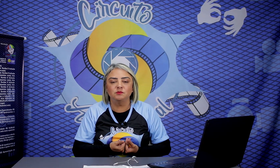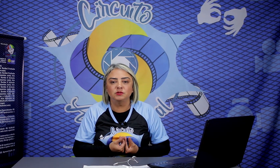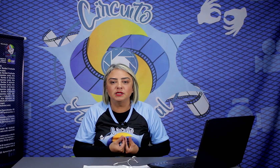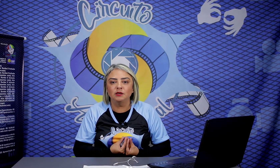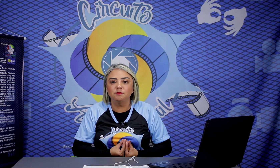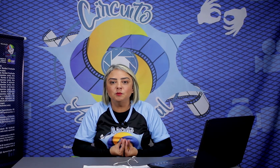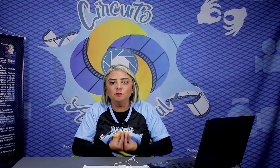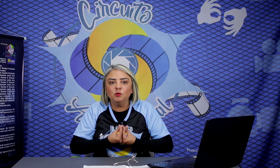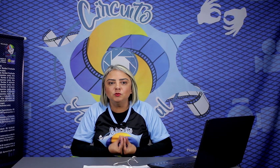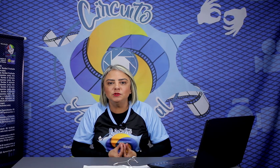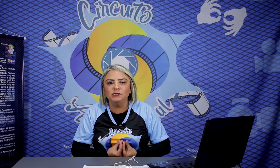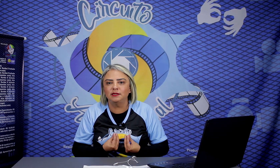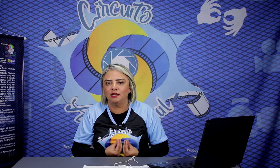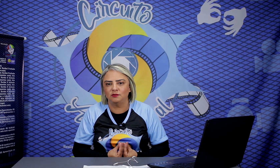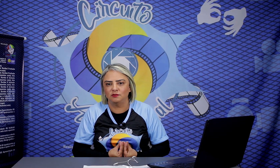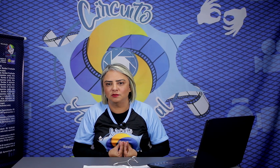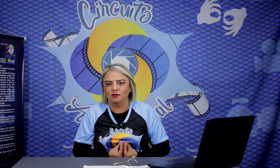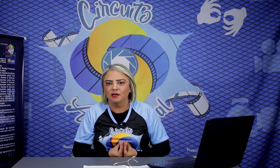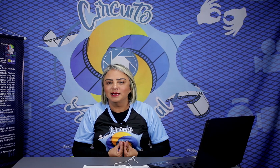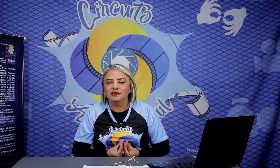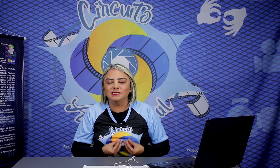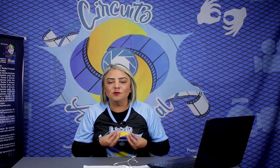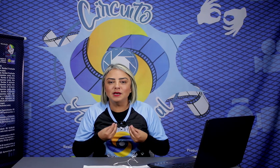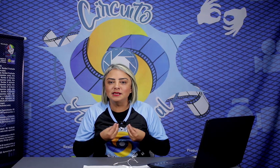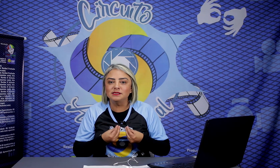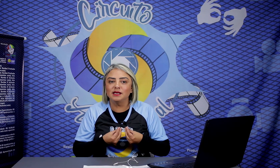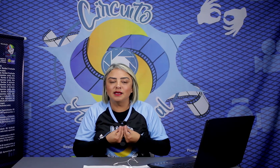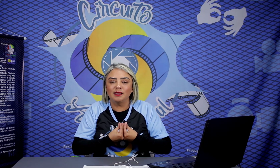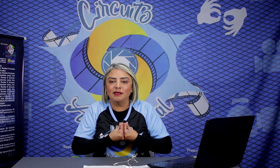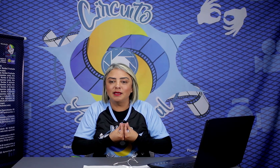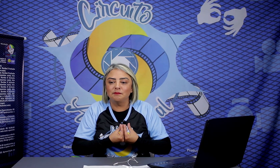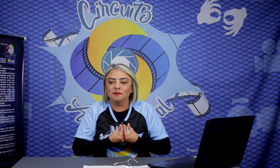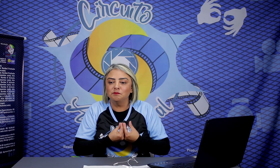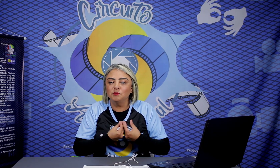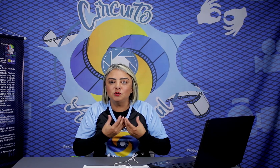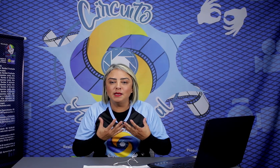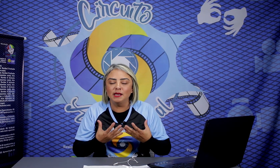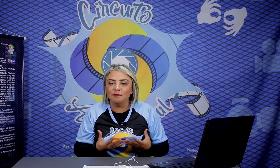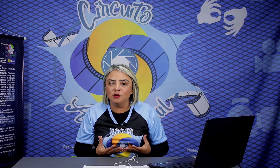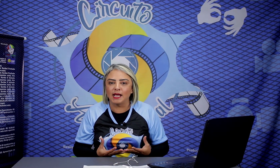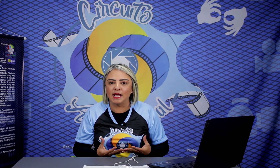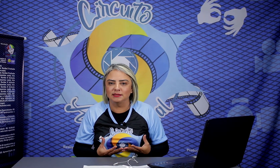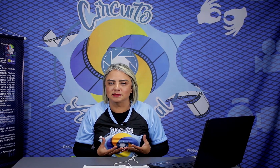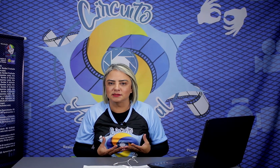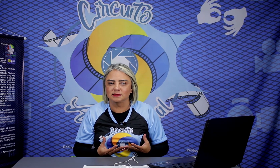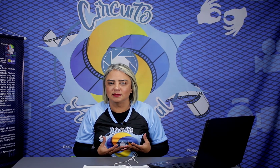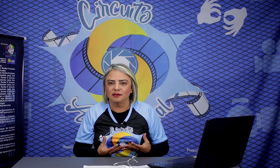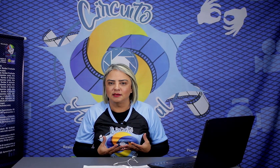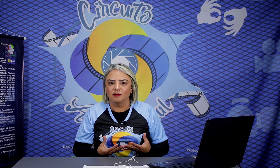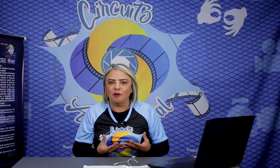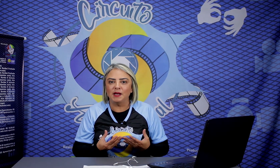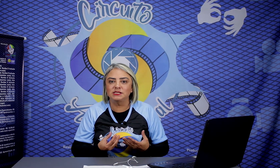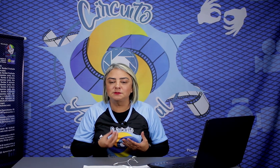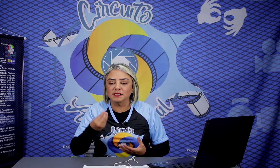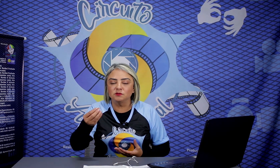modelo para o mundo inteiro. São leis muito bem elaboradas, com a participação